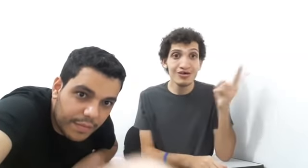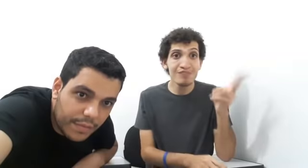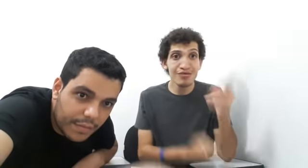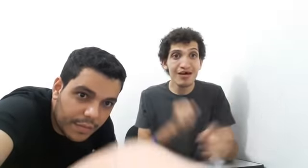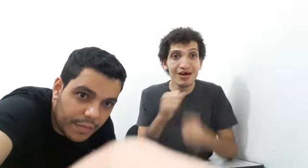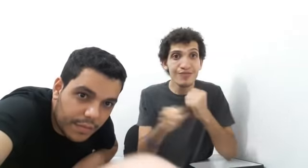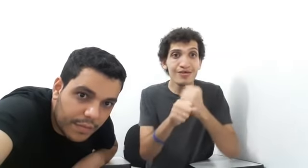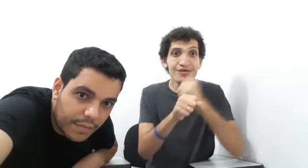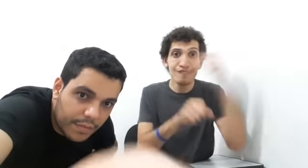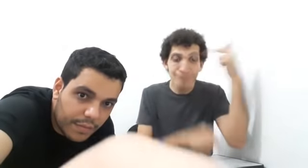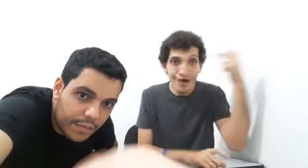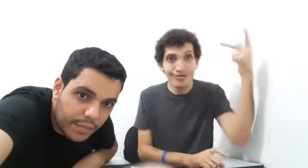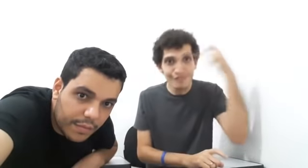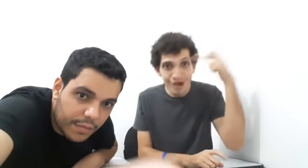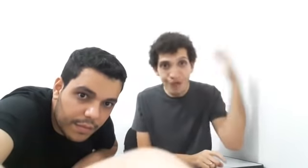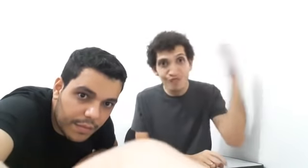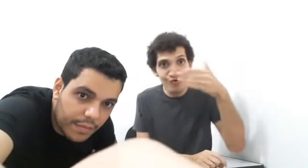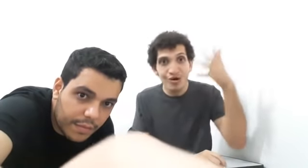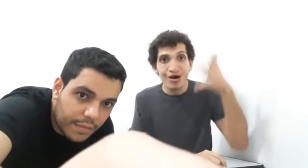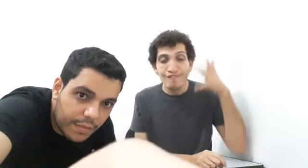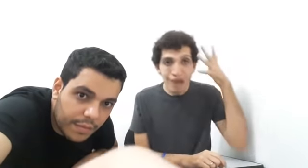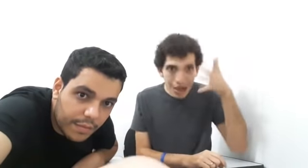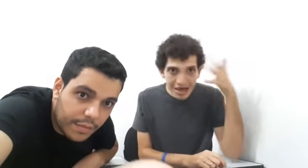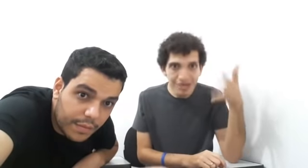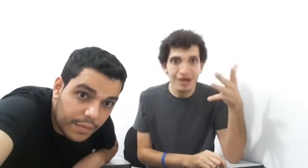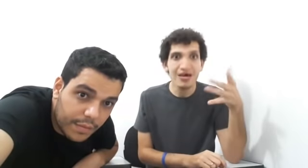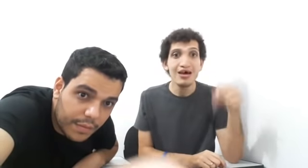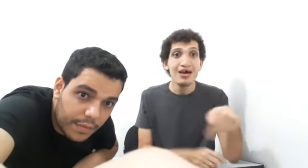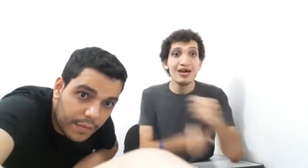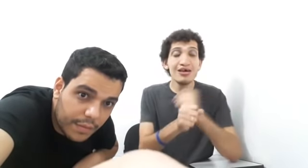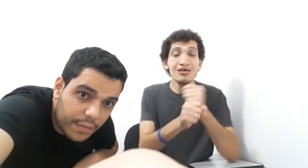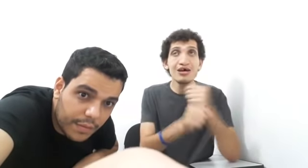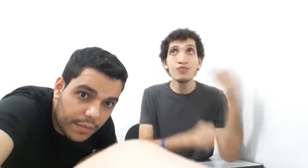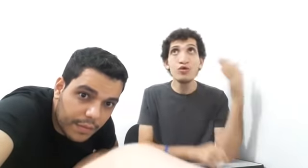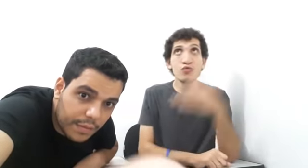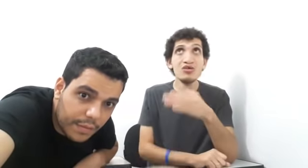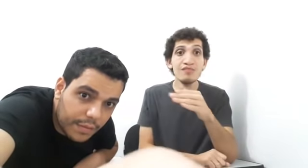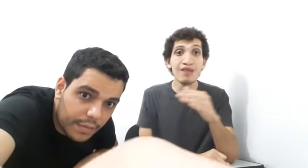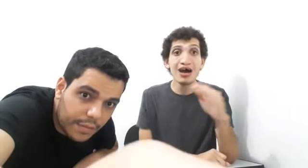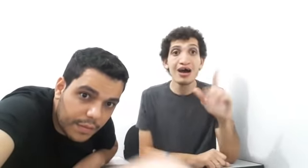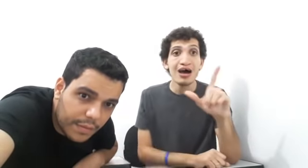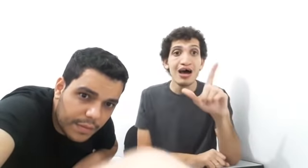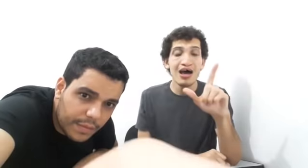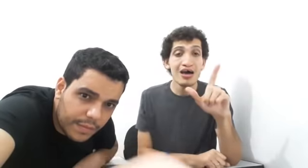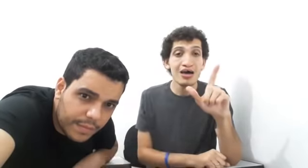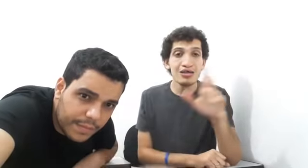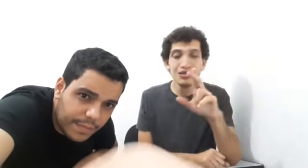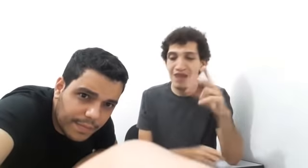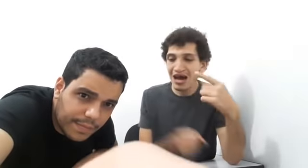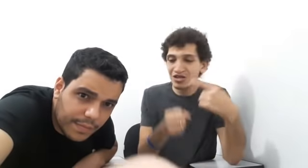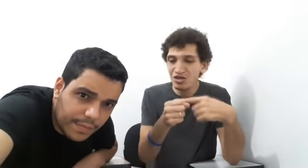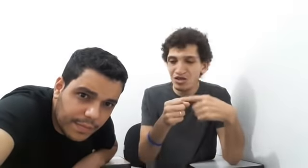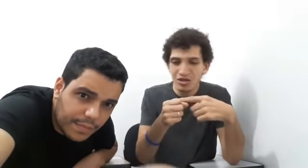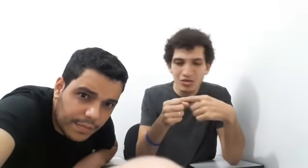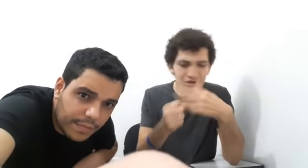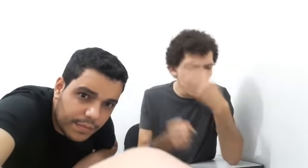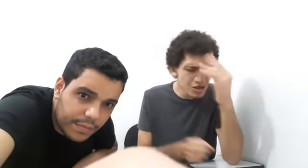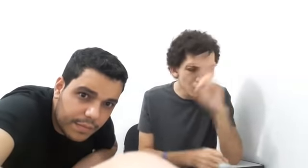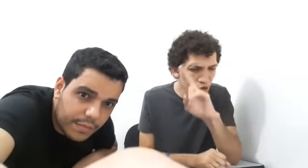sempre, né, antes, São Paulo, vou palestra, né. Esse ano eu ia para cidade, esqueci o nome